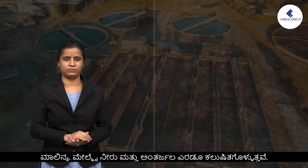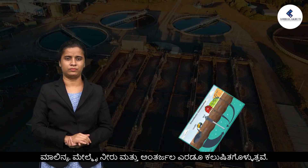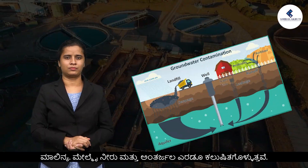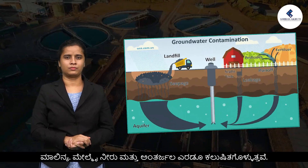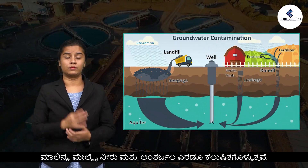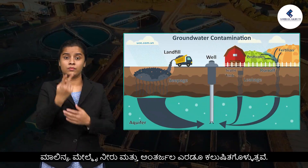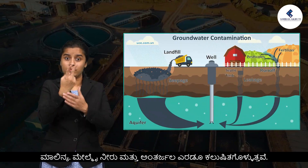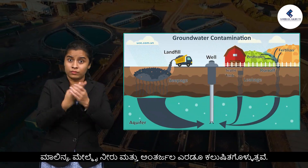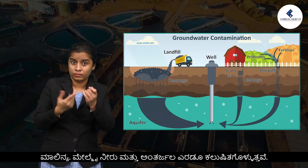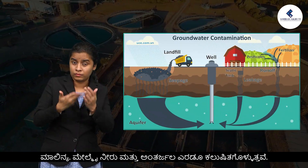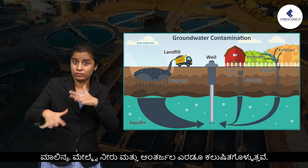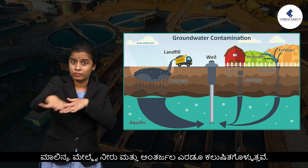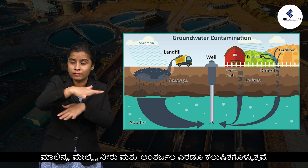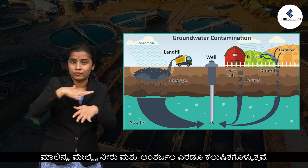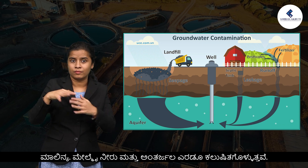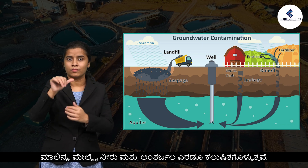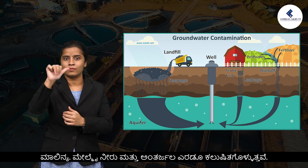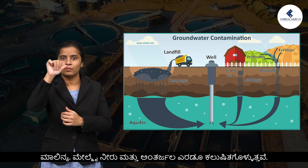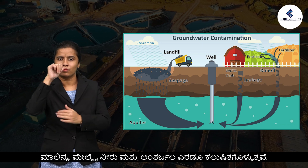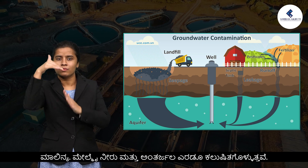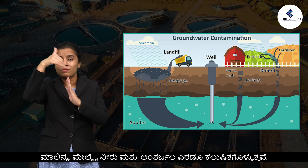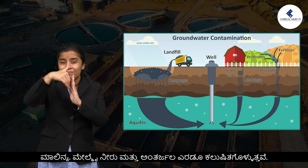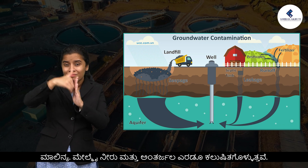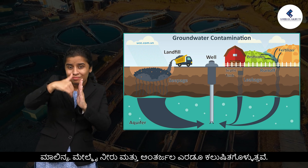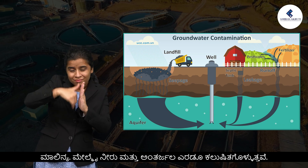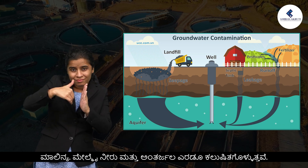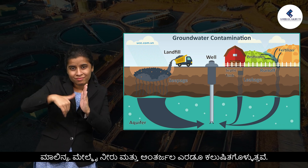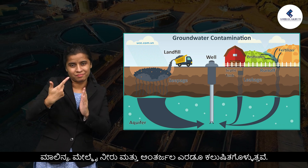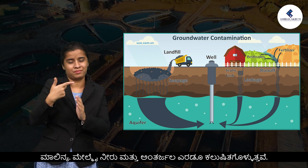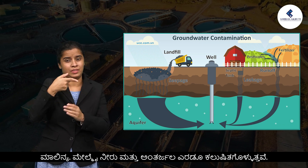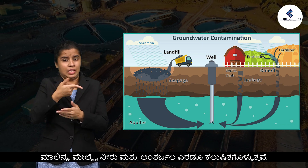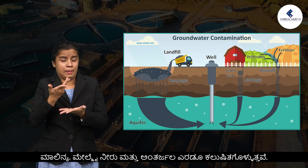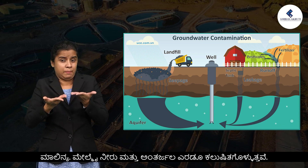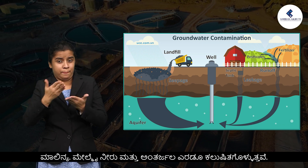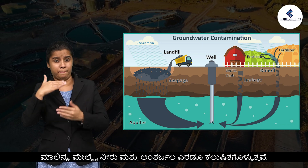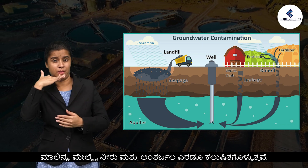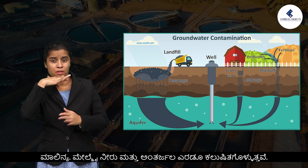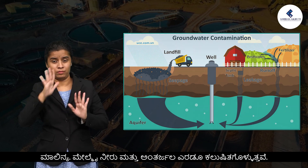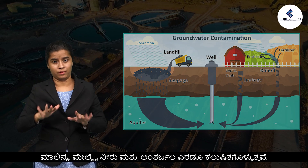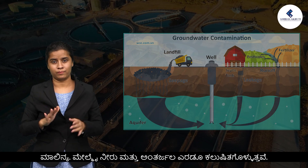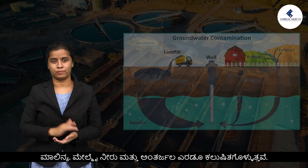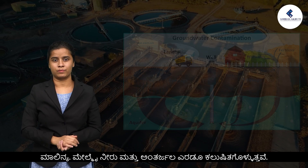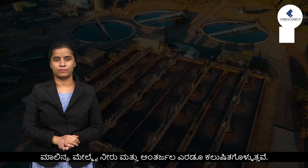ಮಾಲಿನ್ಯ ಮೇಲ್ಮೈ ನೀರು ಮತ್ತು ಅಂತರ್ಜಲ ಎರಡೂ ಕಲುಷಿತಗೊಳ್ಳುತ್ತವೆ.